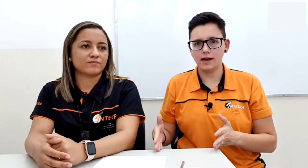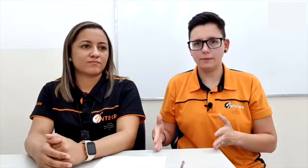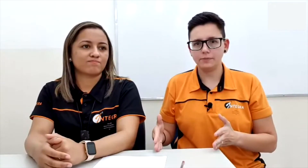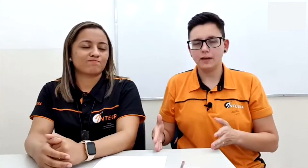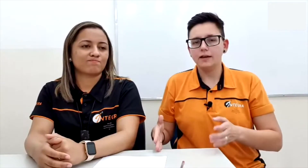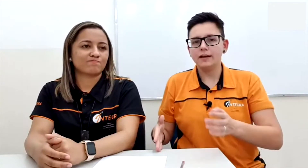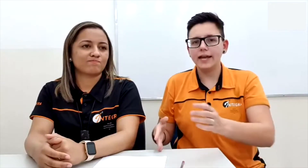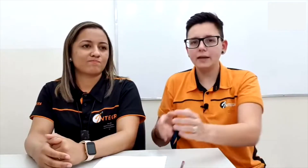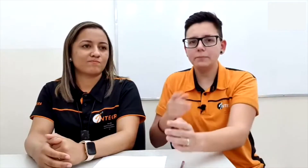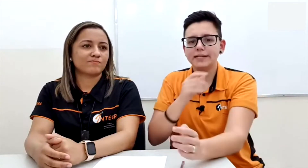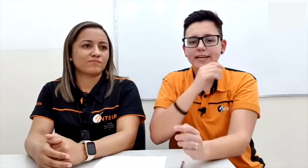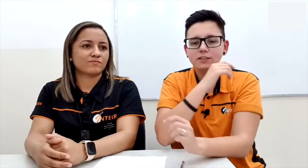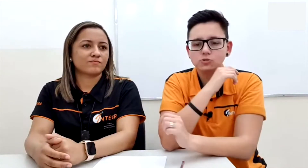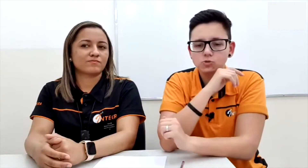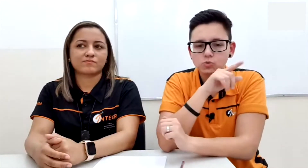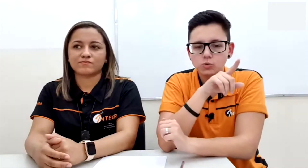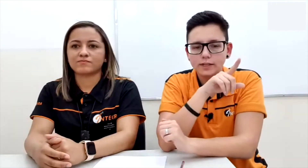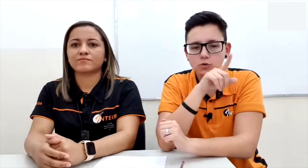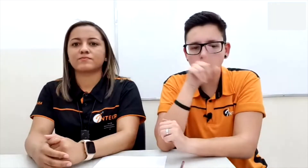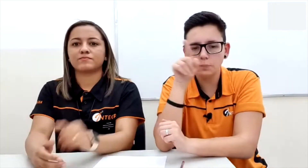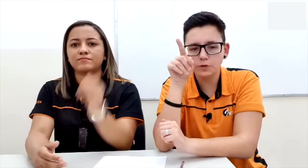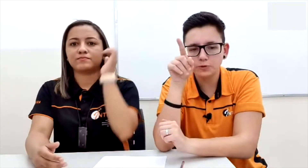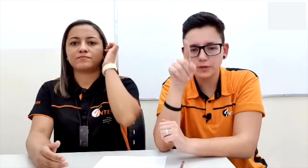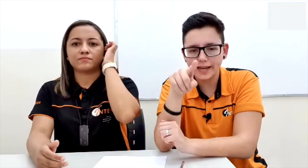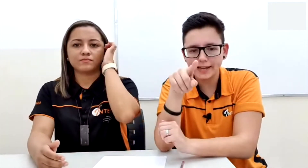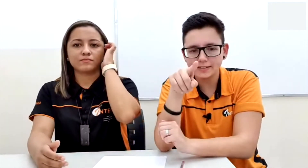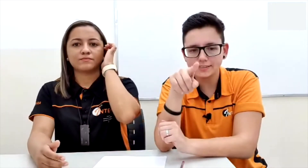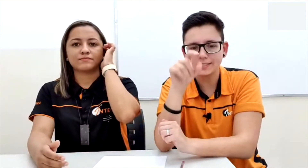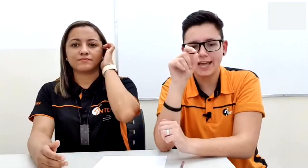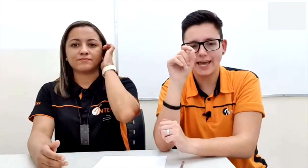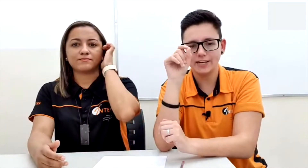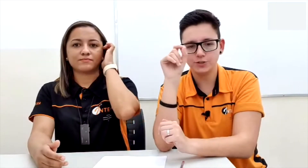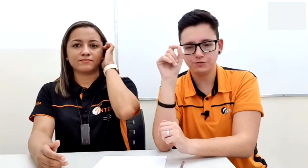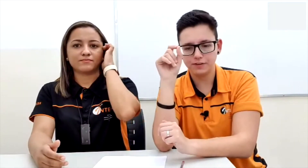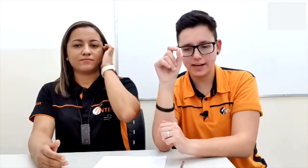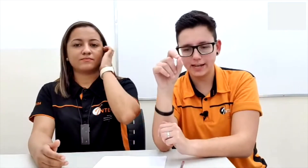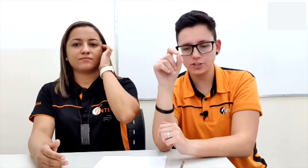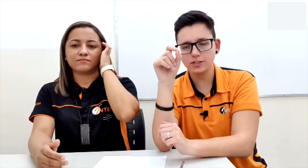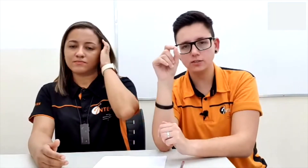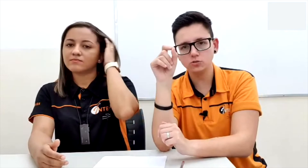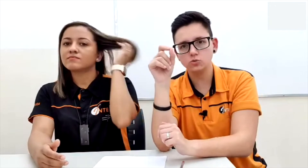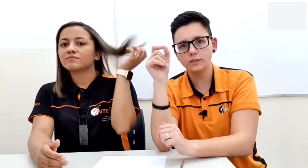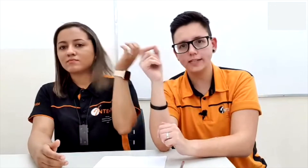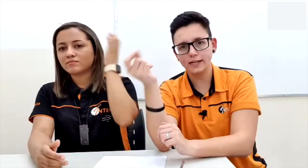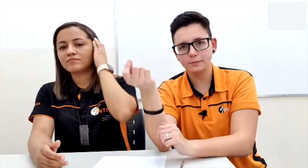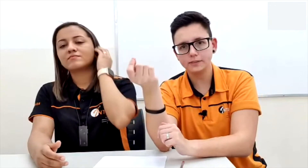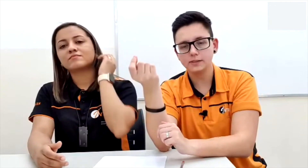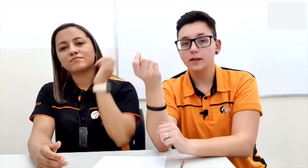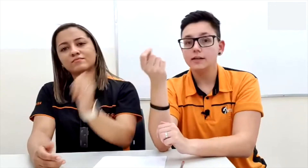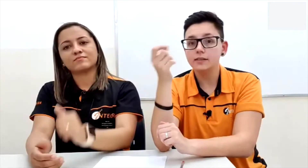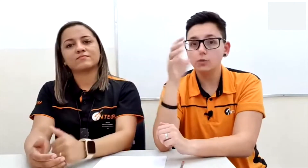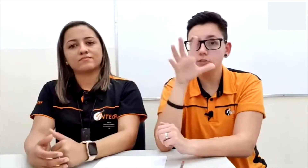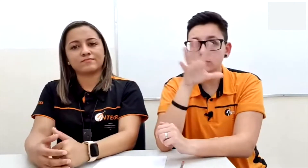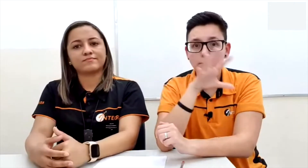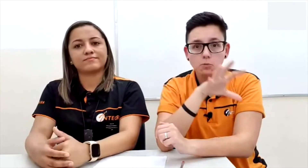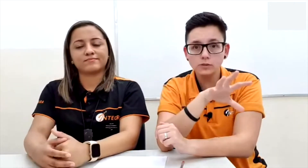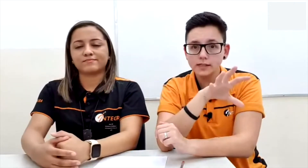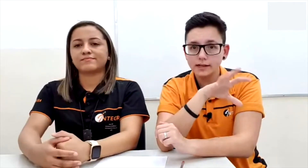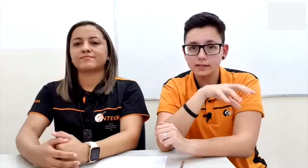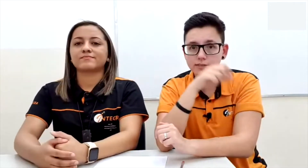tá? Lembre que a estrutura do português, ela é diferente da estrutura da Libras. Então, isso tem muita relação com